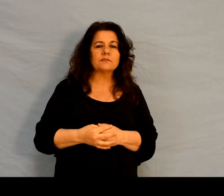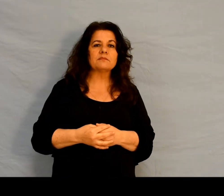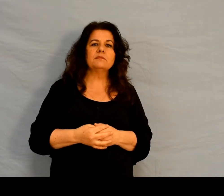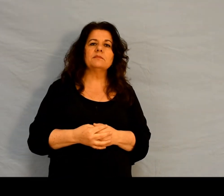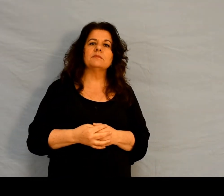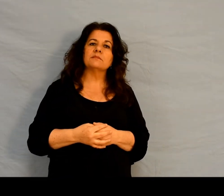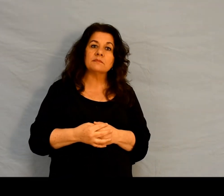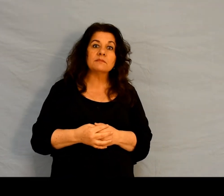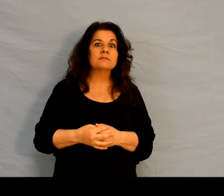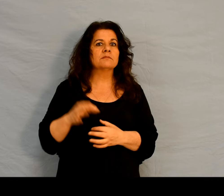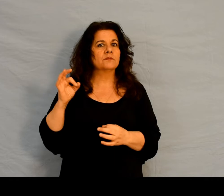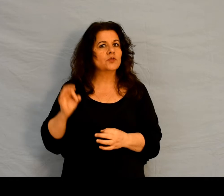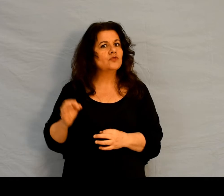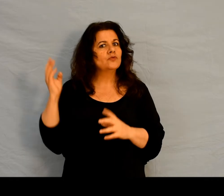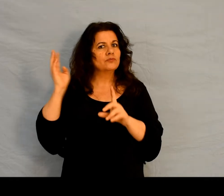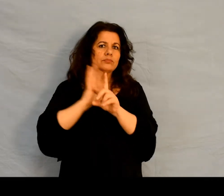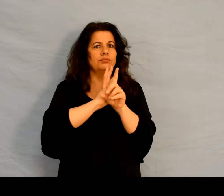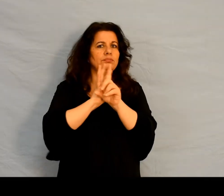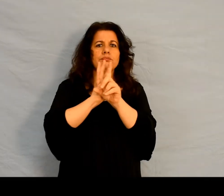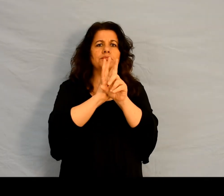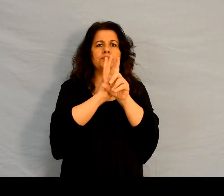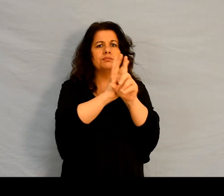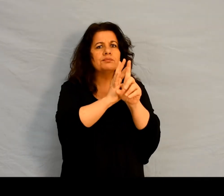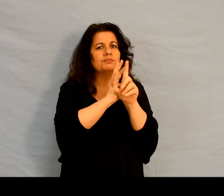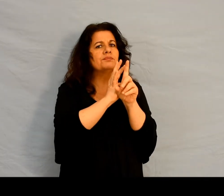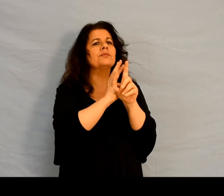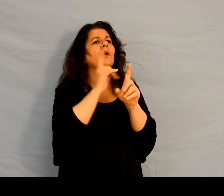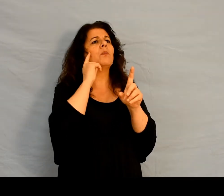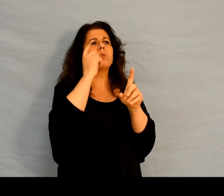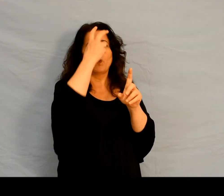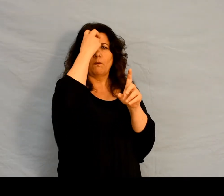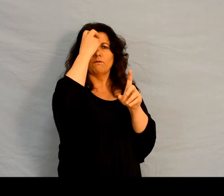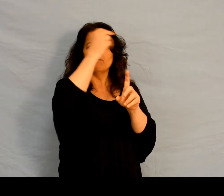On l'amène aux pharisiens, lui, l'ancien aveugle.